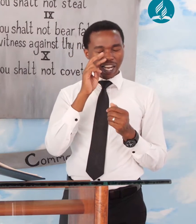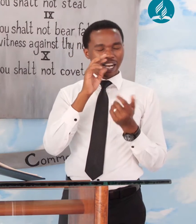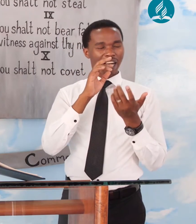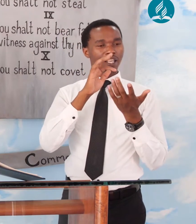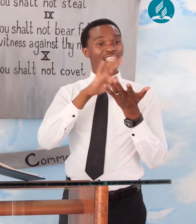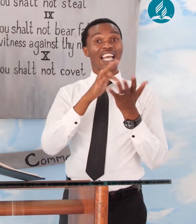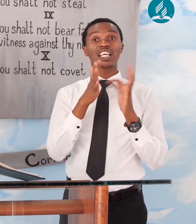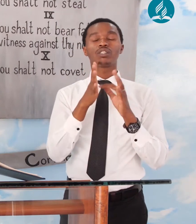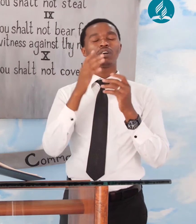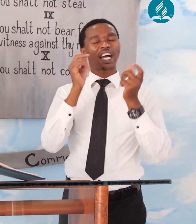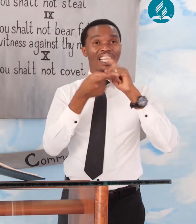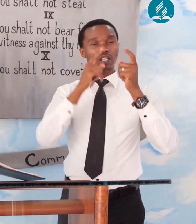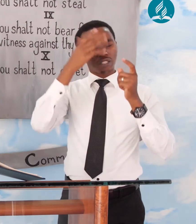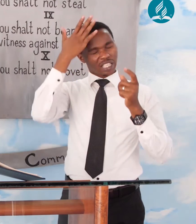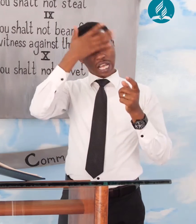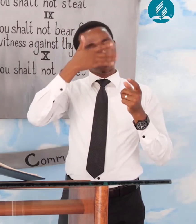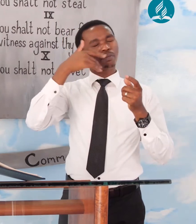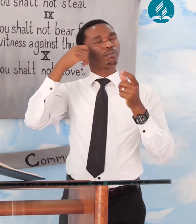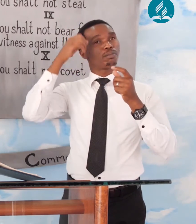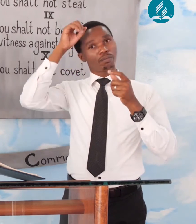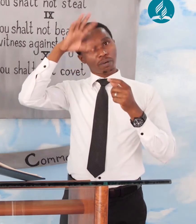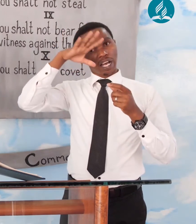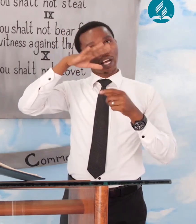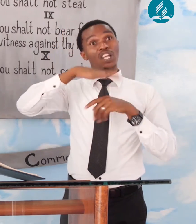hari Mose na Eliya